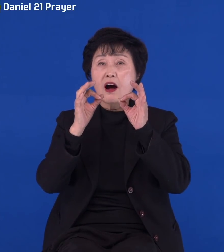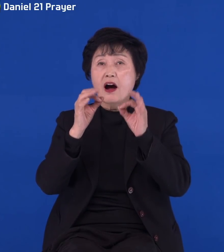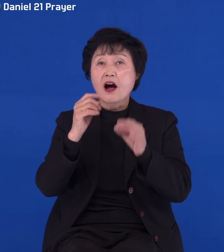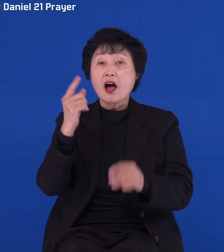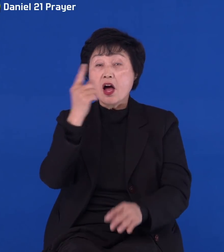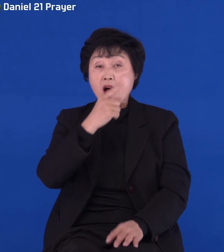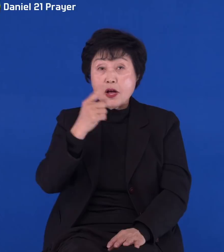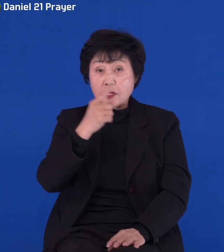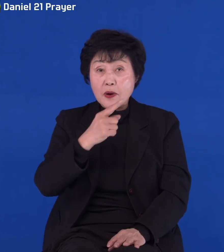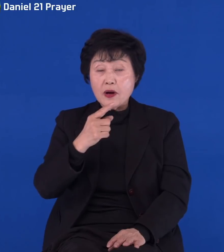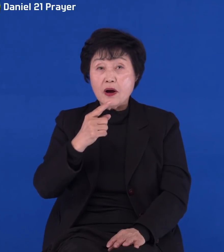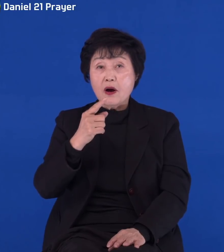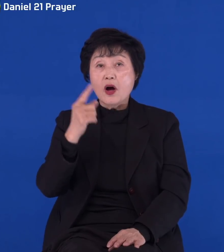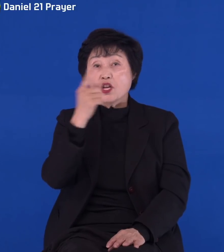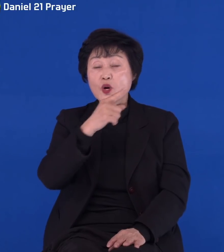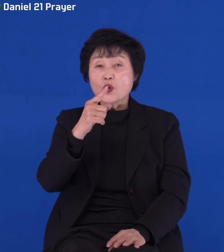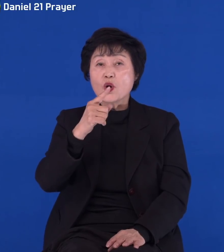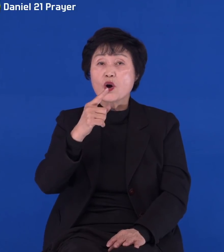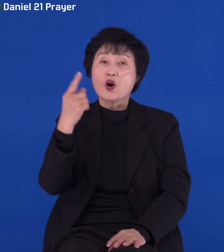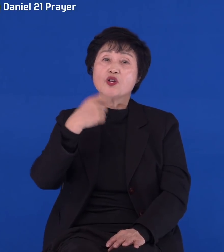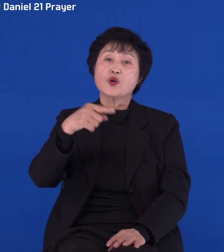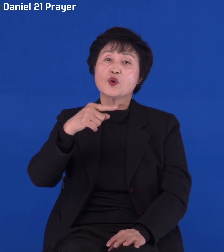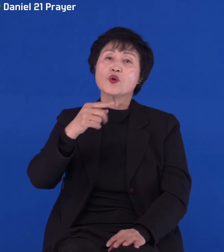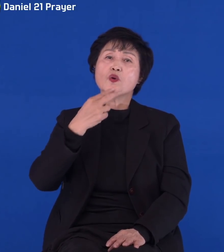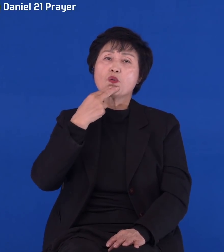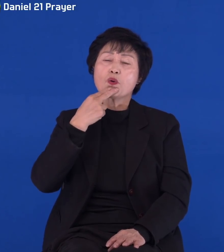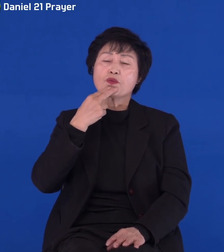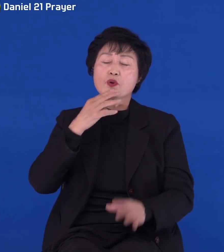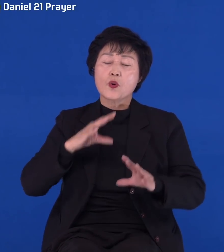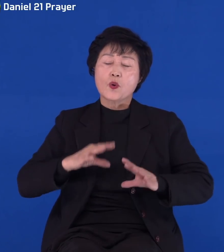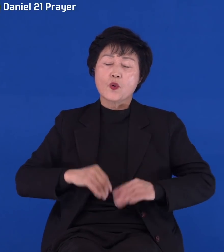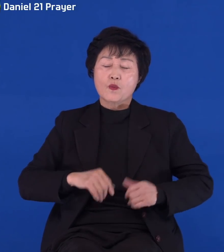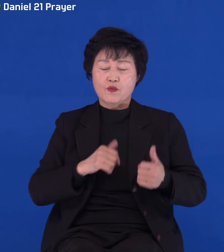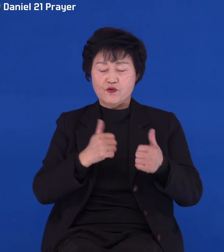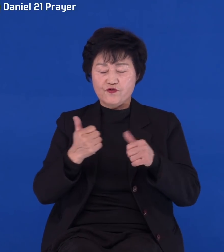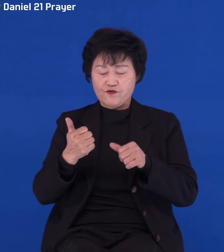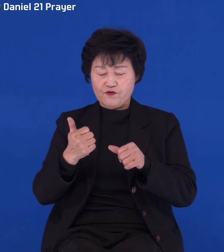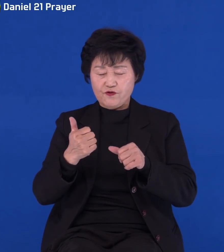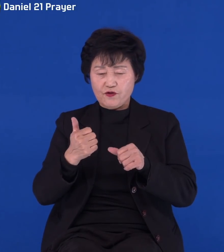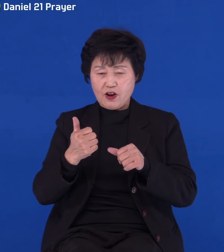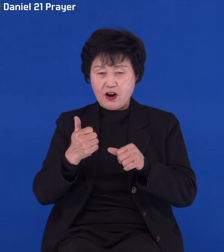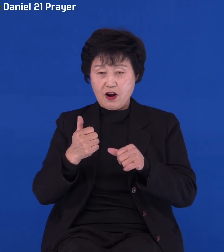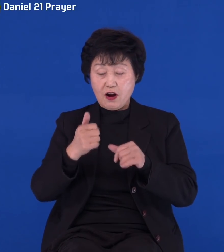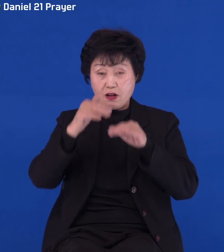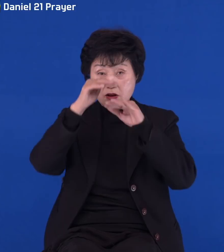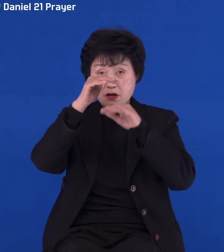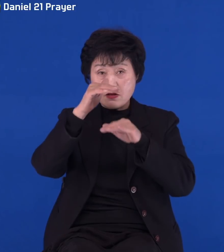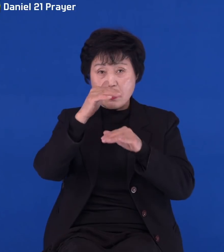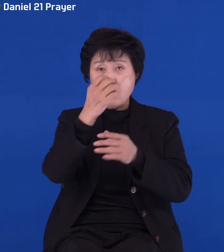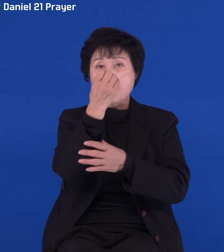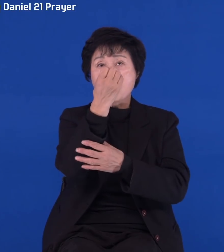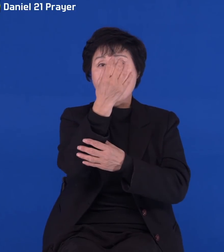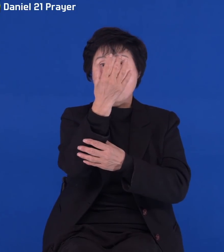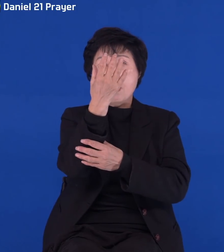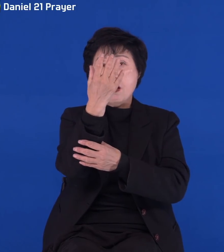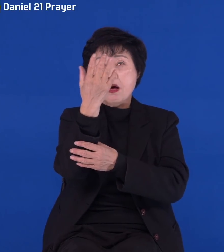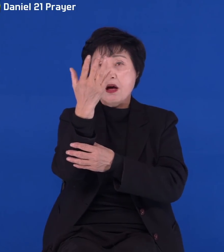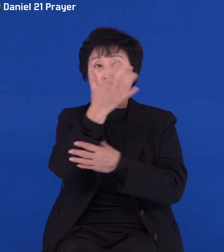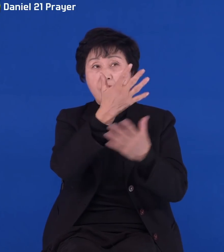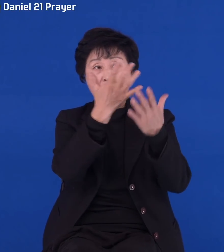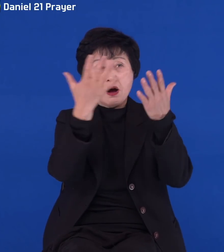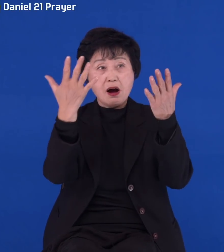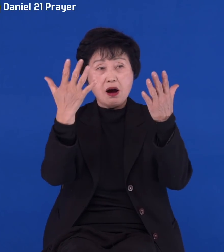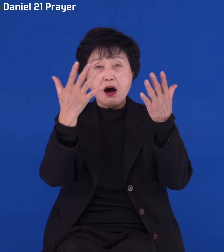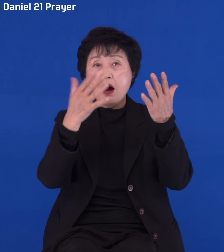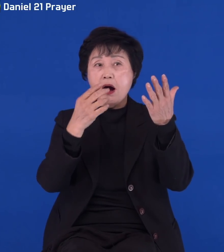있다는 소식을 제가 봤거든요. 그게 기억나면서 네가 선교사냐? 우리 집 쌀도 있고 김치도 있는데 너무 창피해서 회개하고